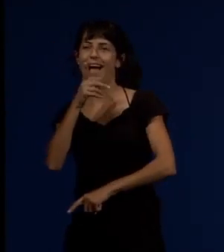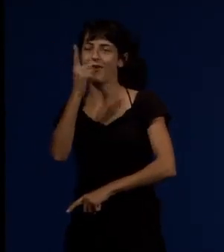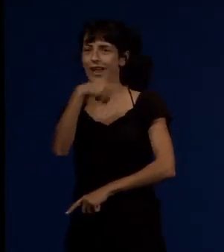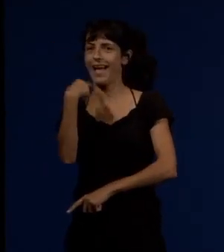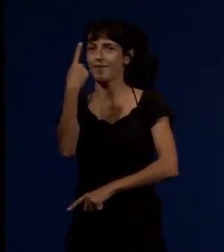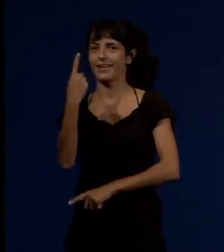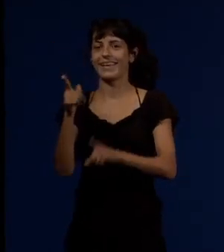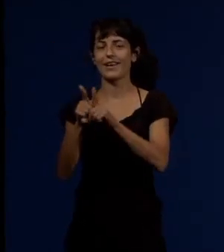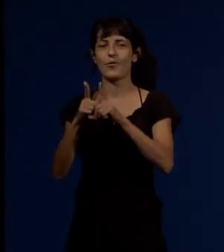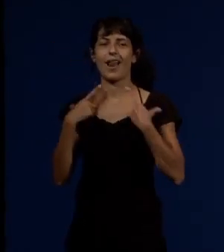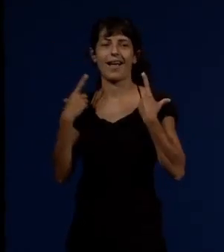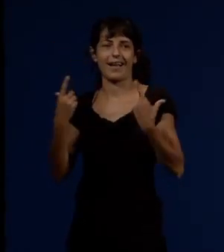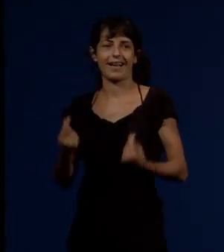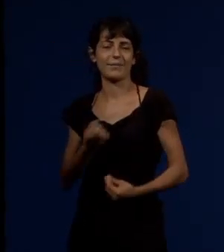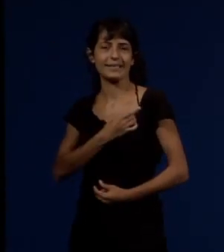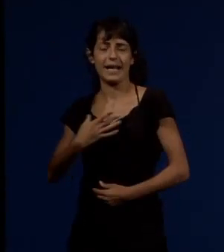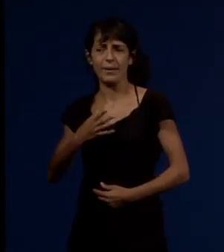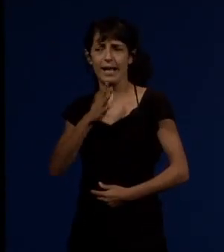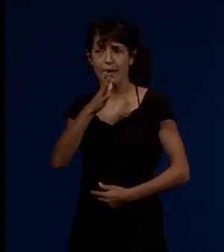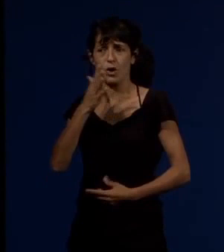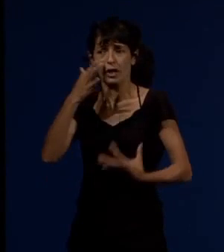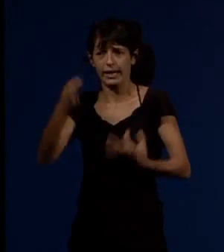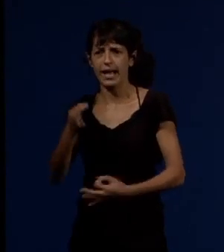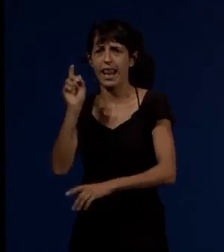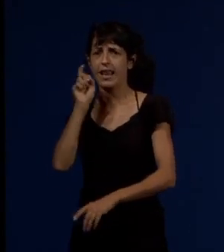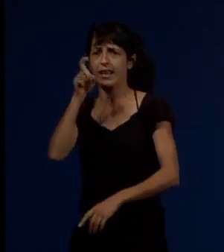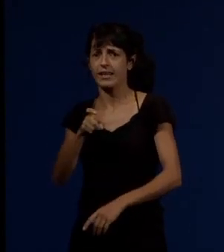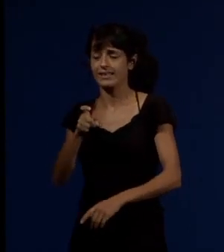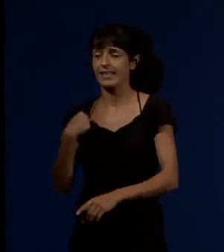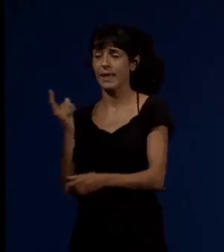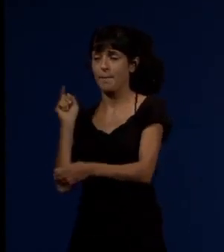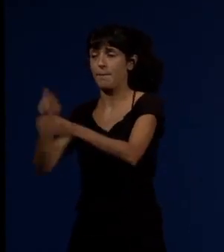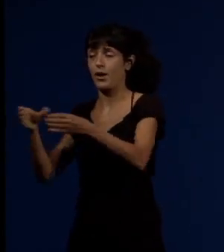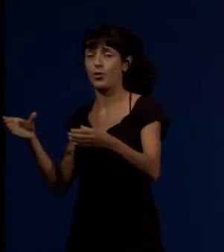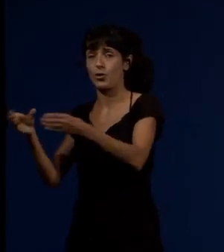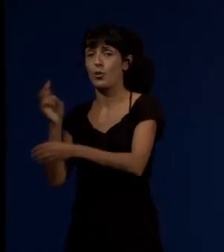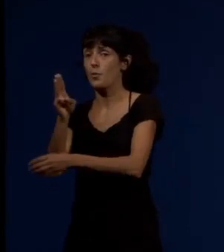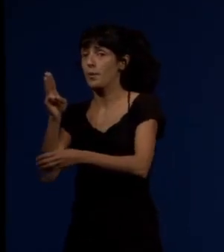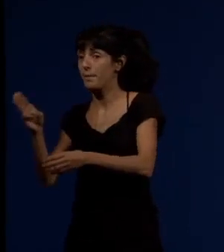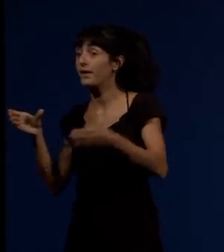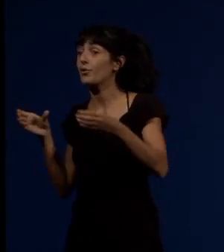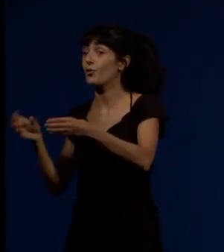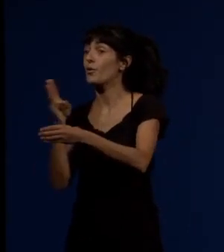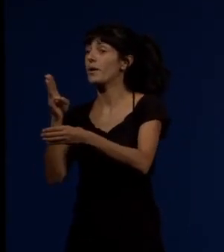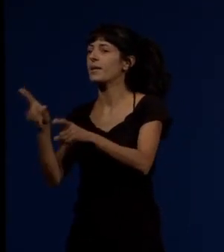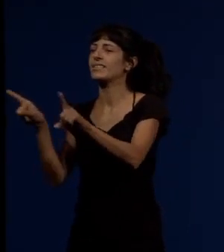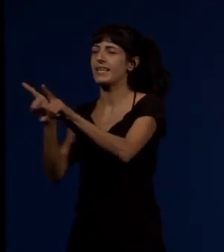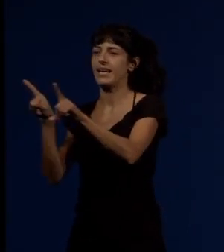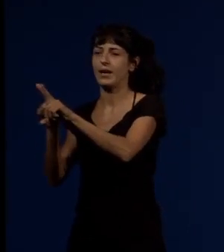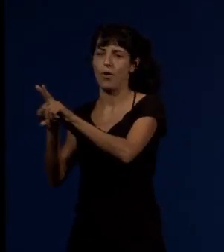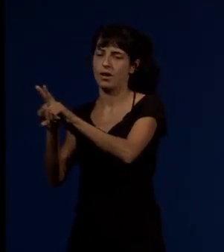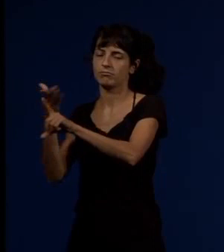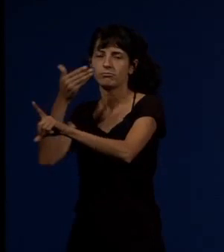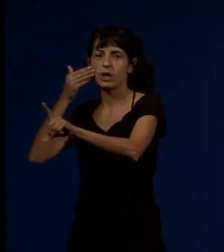camisa branca. Alberto Núñez Feijóo forma parte dese mesmo Partido Popular que forma parte da corrupción do